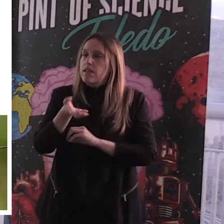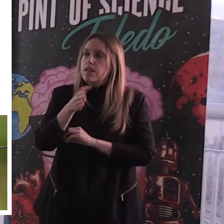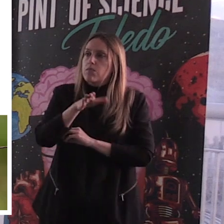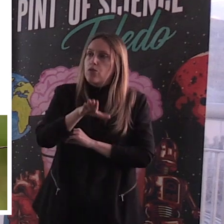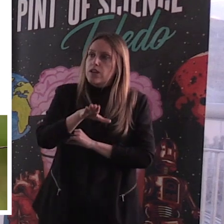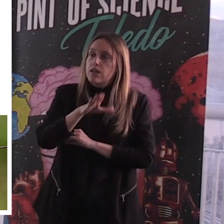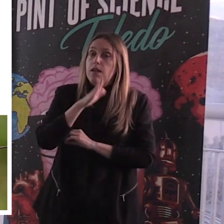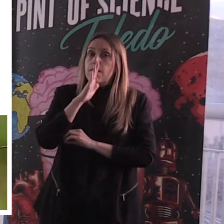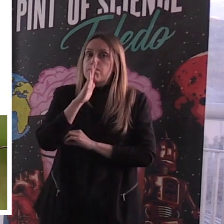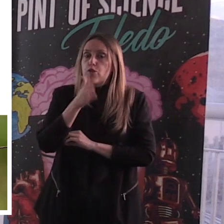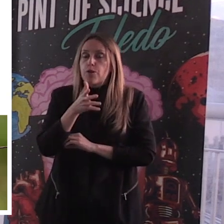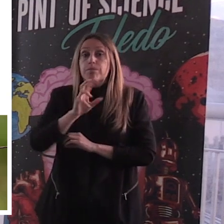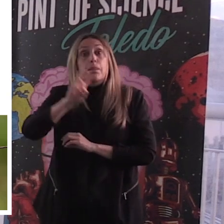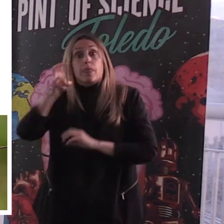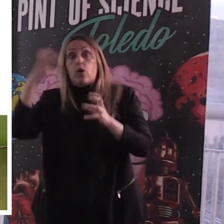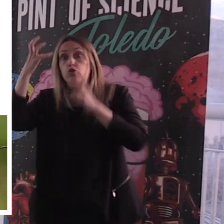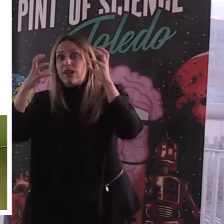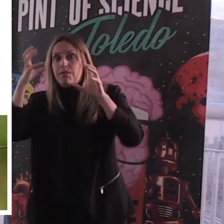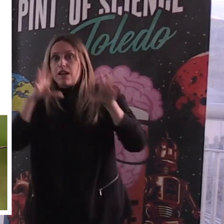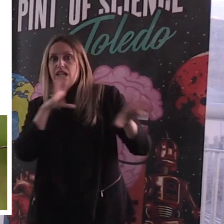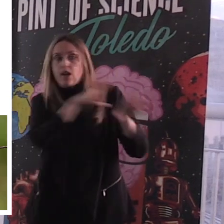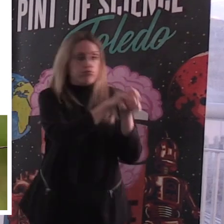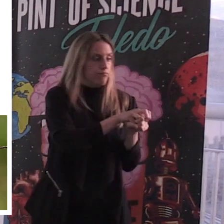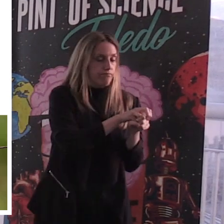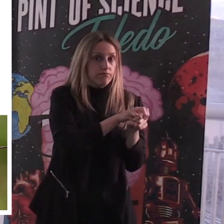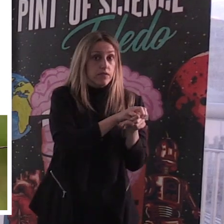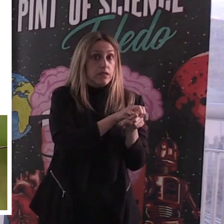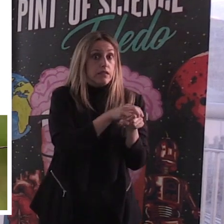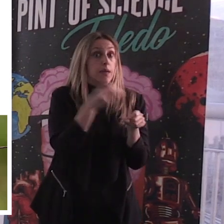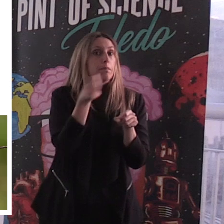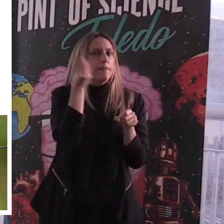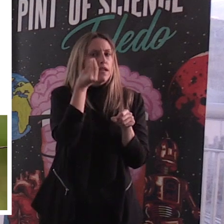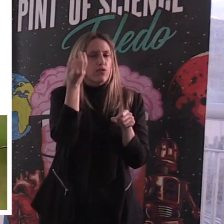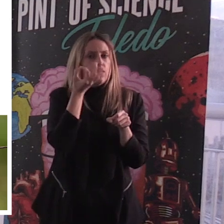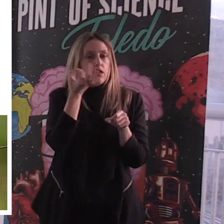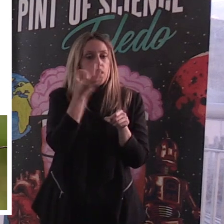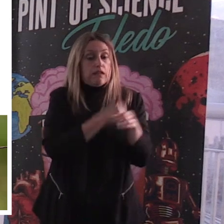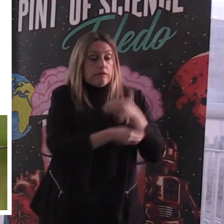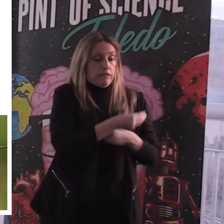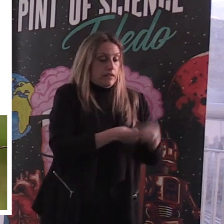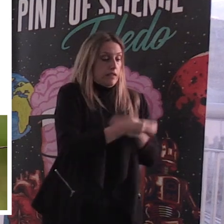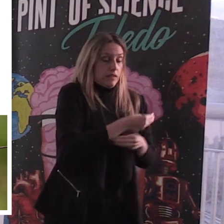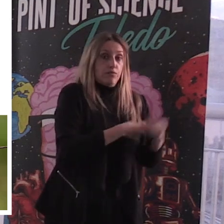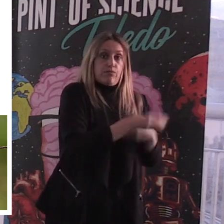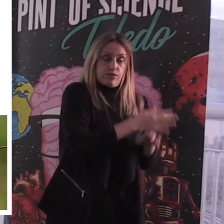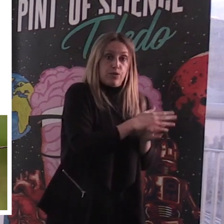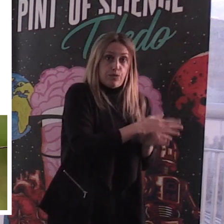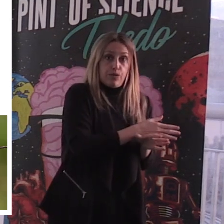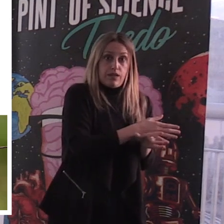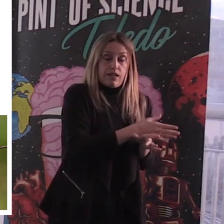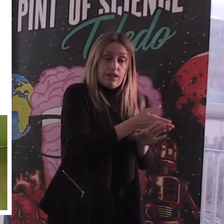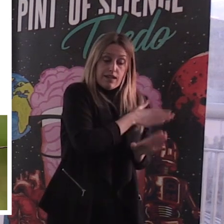por un predador, por ejemplo. Mejor reproducirse antes y invertir mucho en los